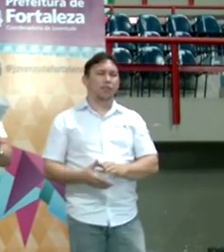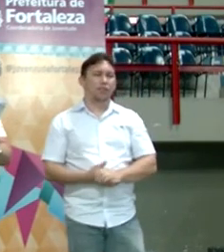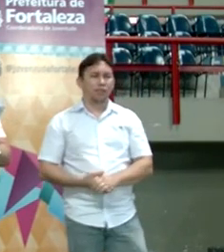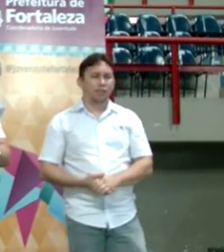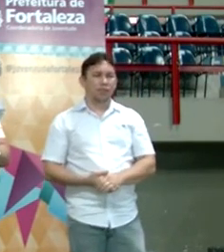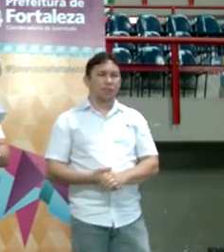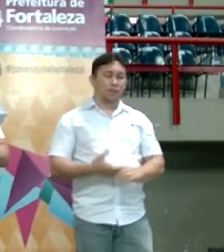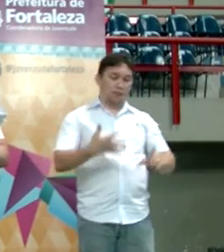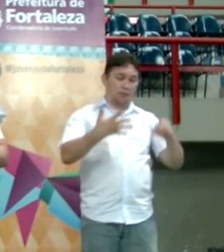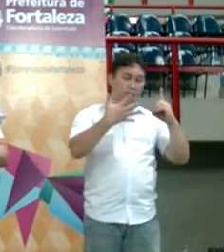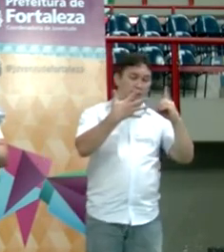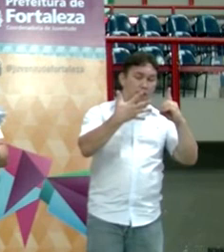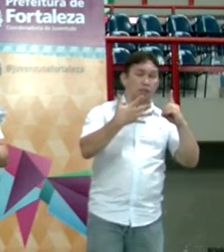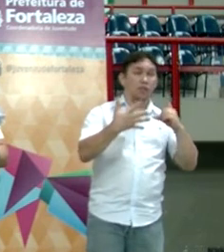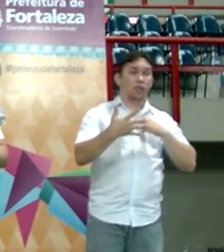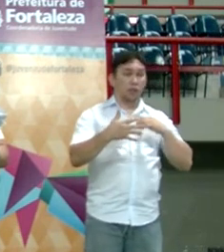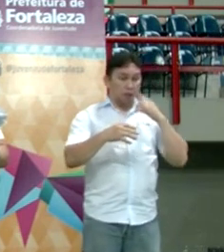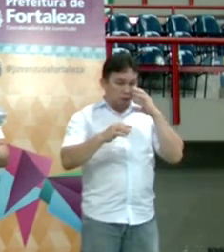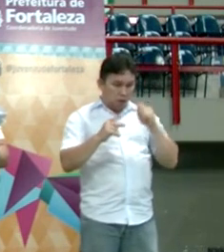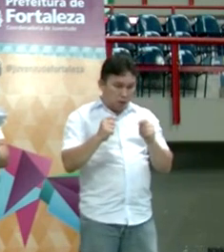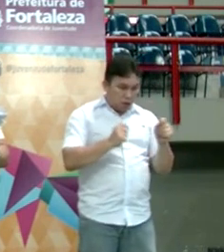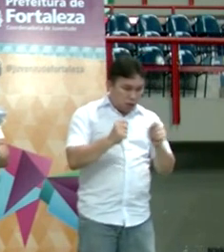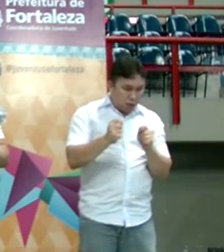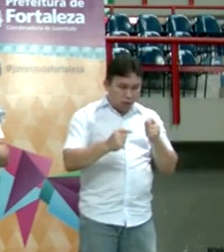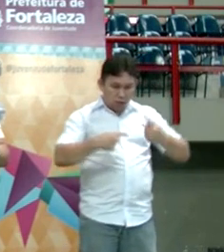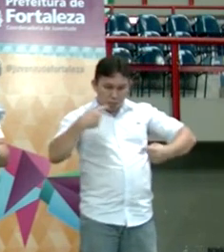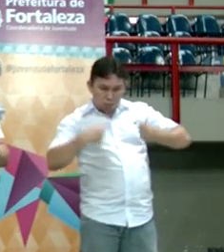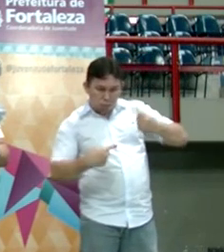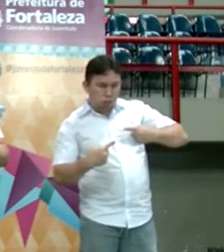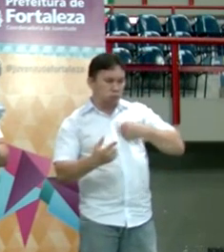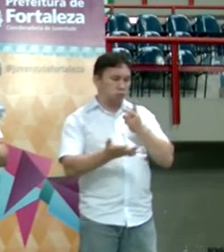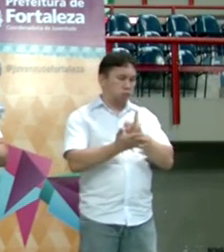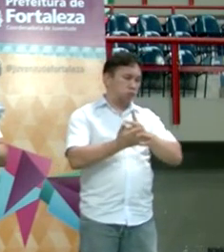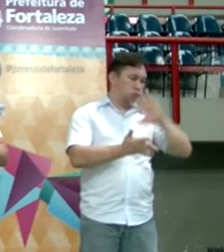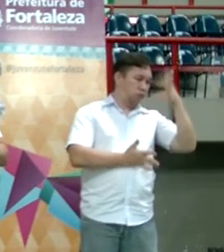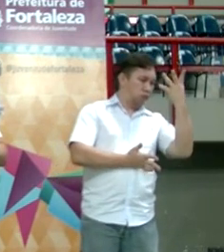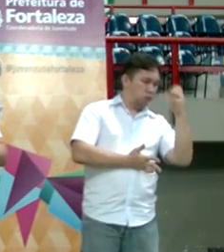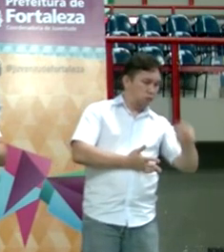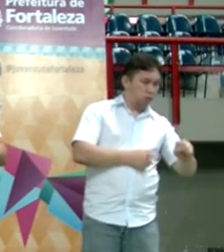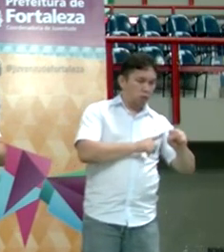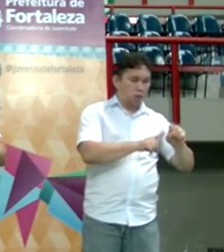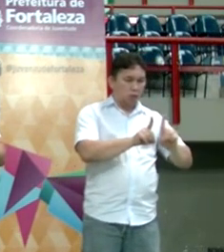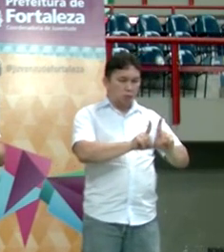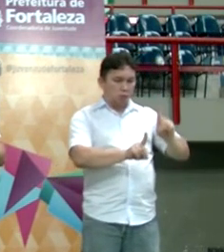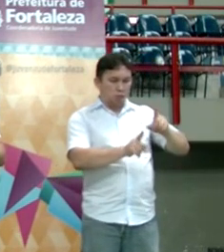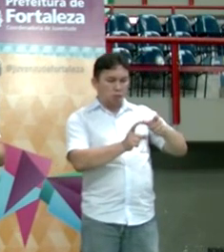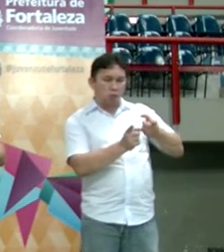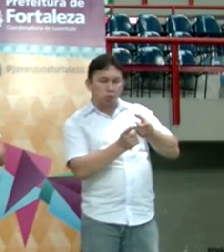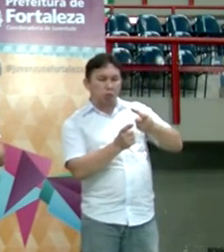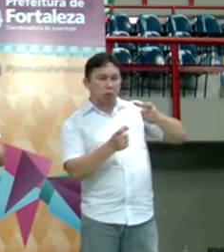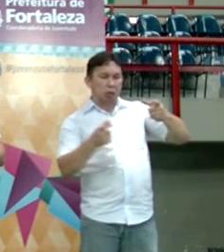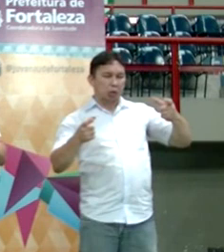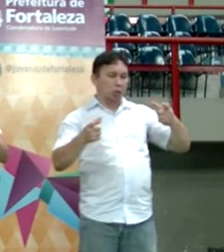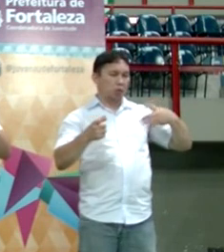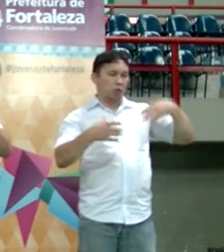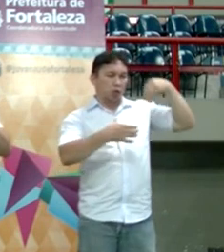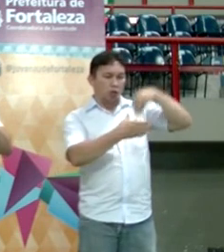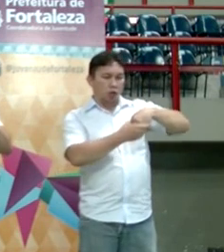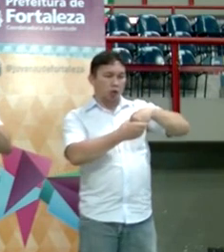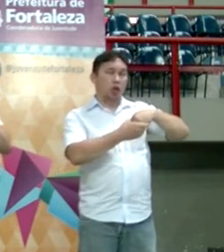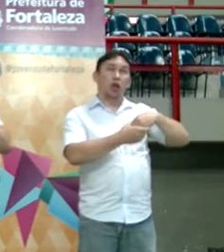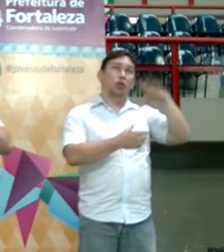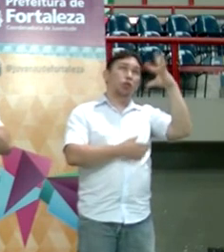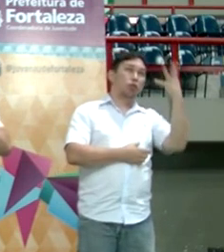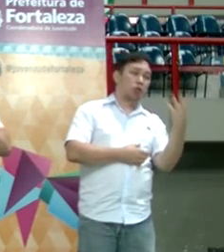jeans. A estabilidade política garantiu que a África do Sul continuasse sendo o país com maiores taxas de crescimento no continente africano.